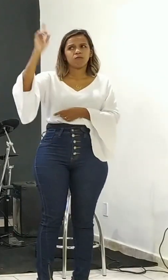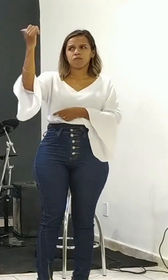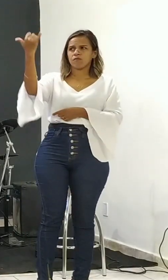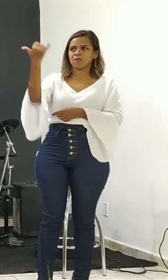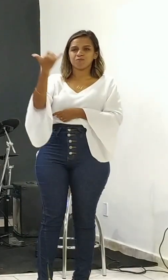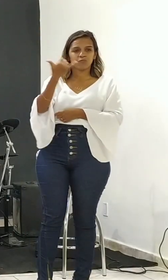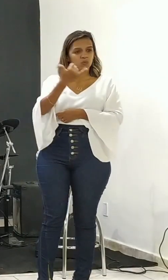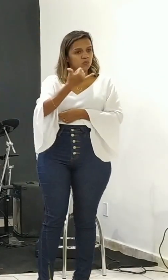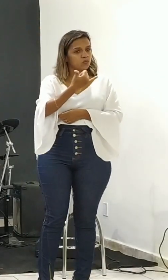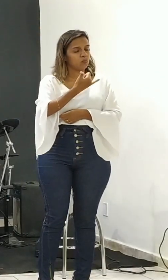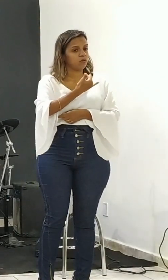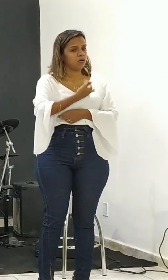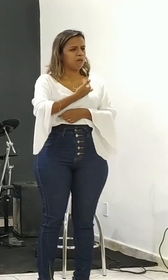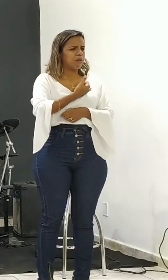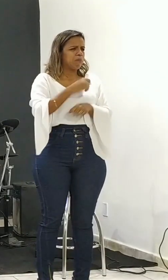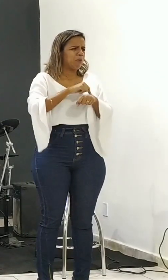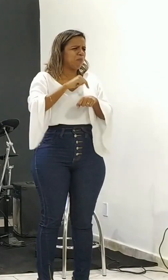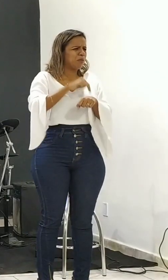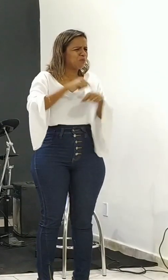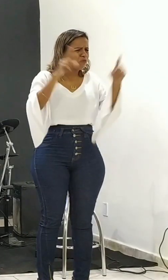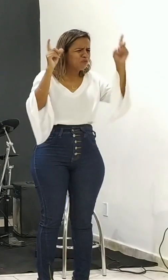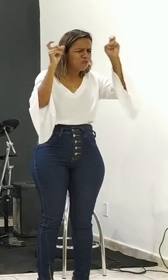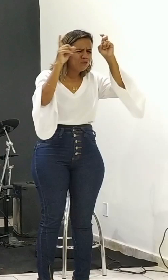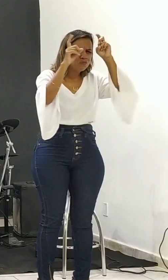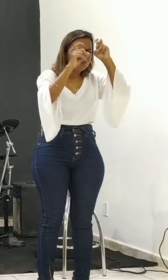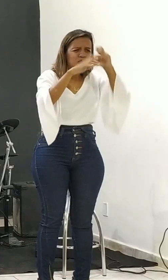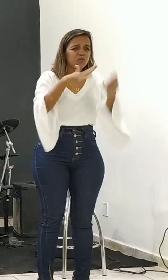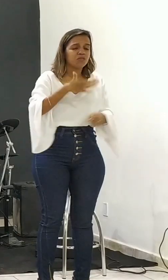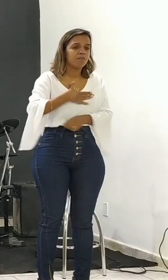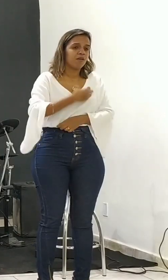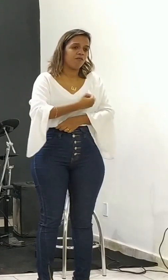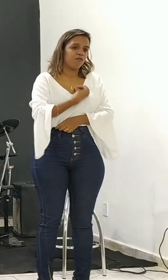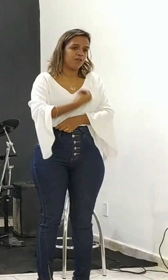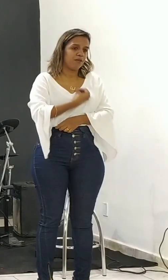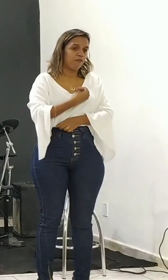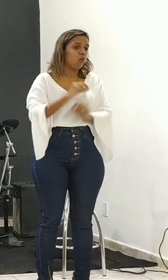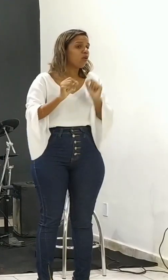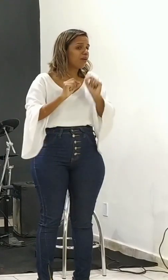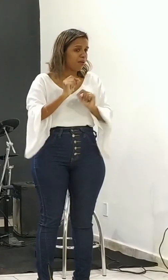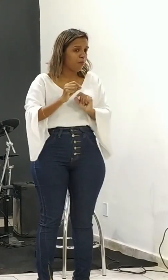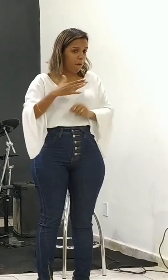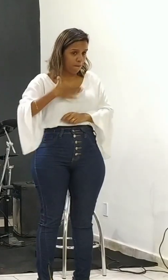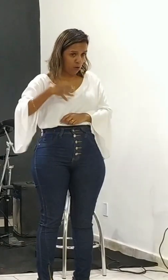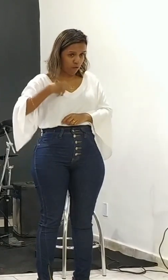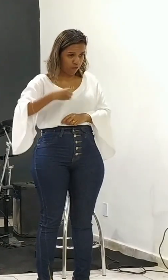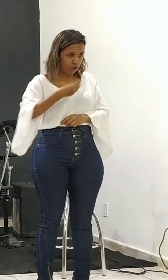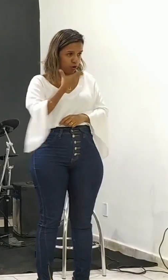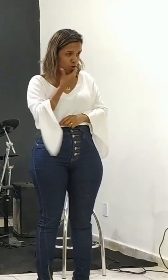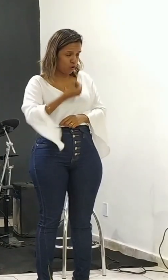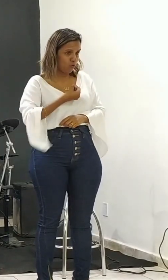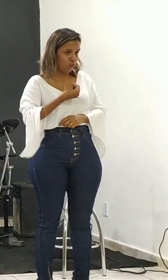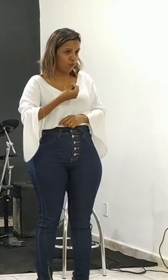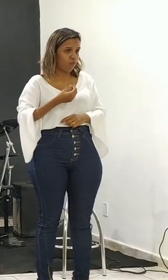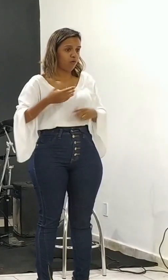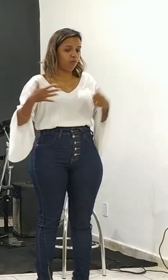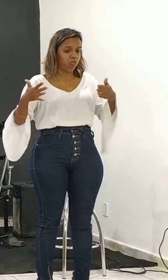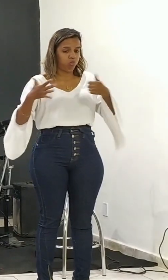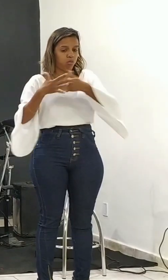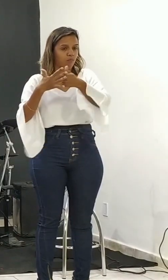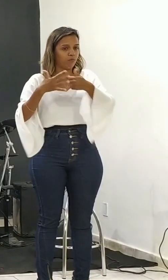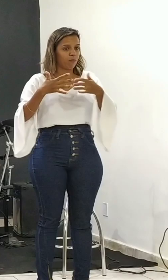no momento que, um dos momentos mais difíceis da minha vida, foi no momento em que meu filho mais velho foi atropelado quando ele tinha 7 anos de